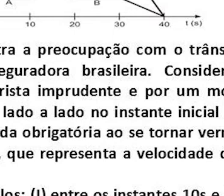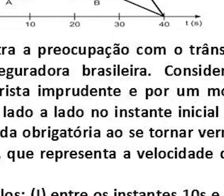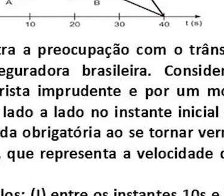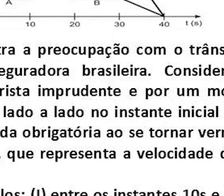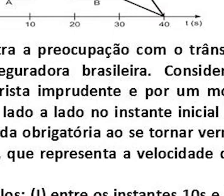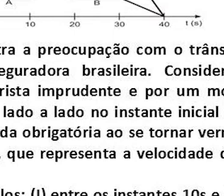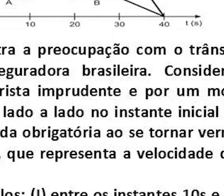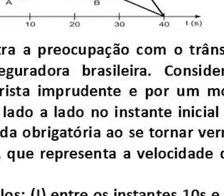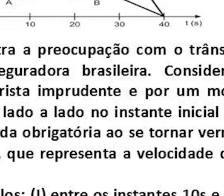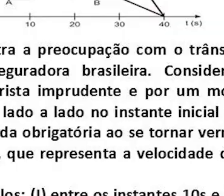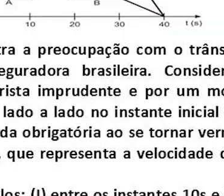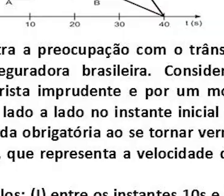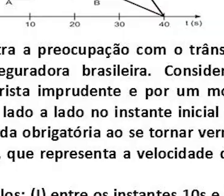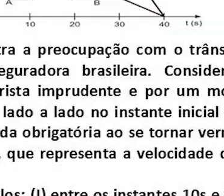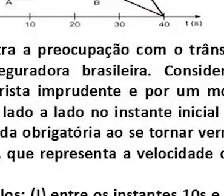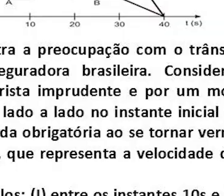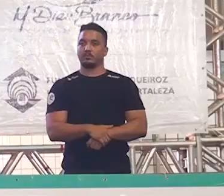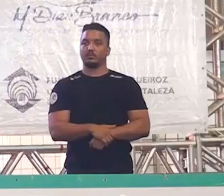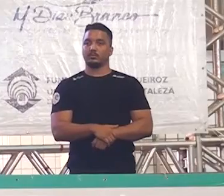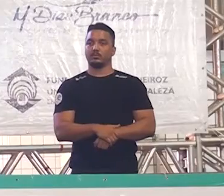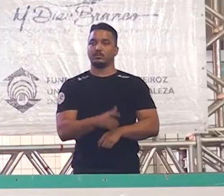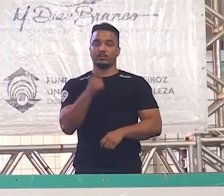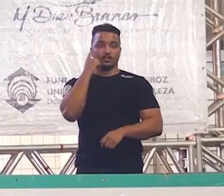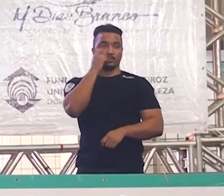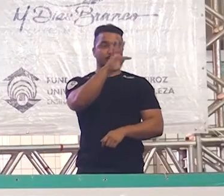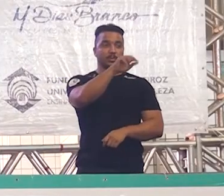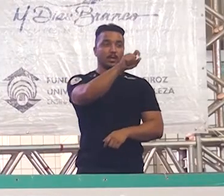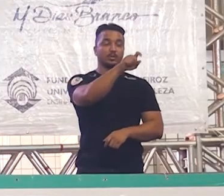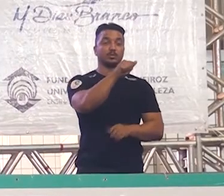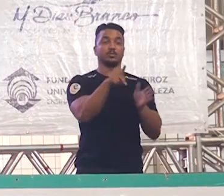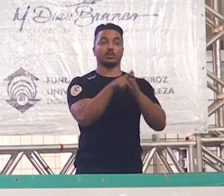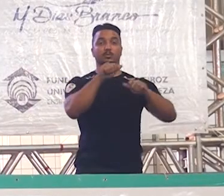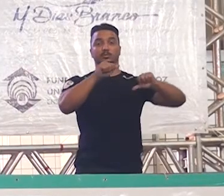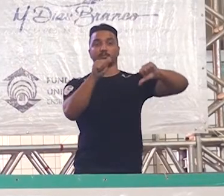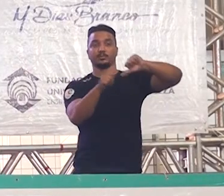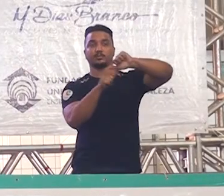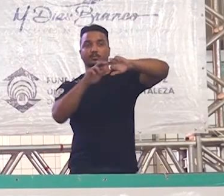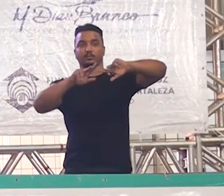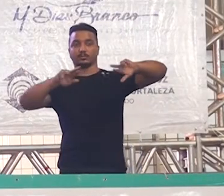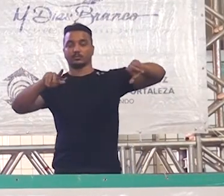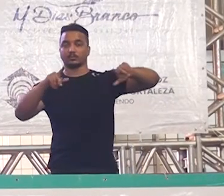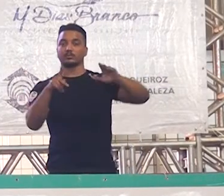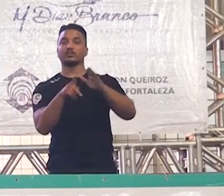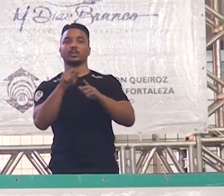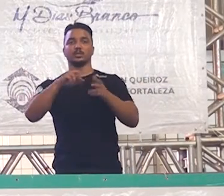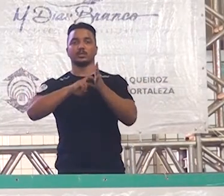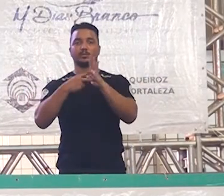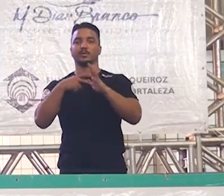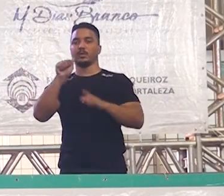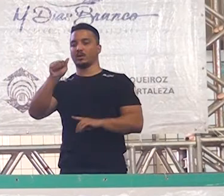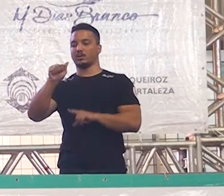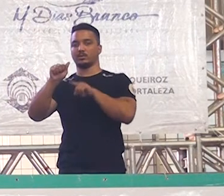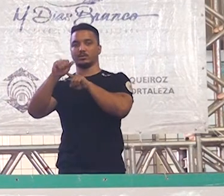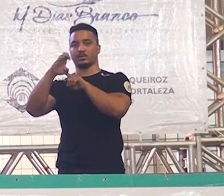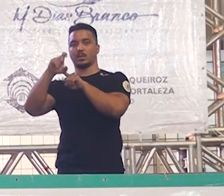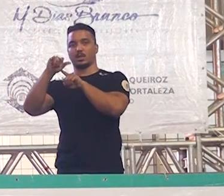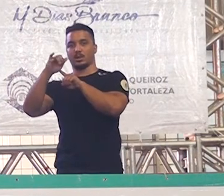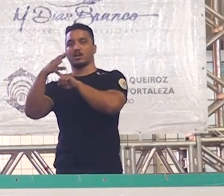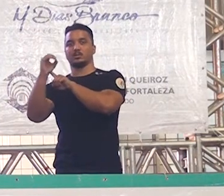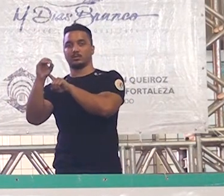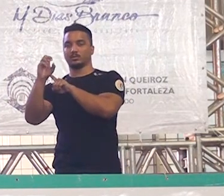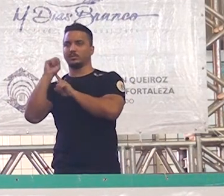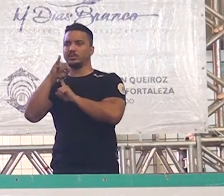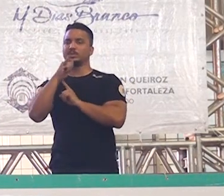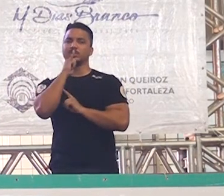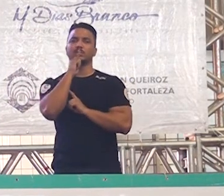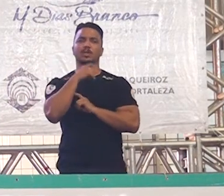quadrado? Meninos, taxa de variação da velocidade pelo tempo é a aceleração. E se você não